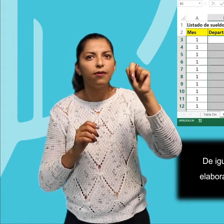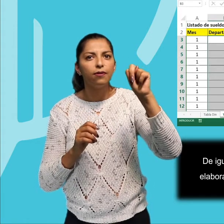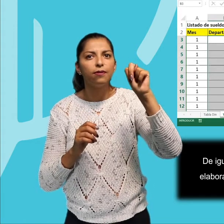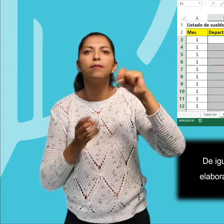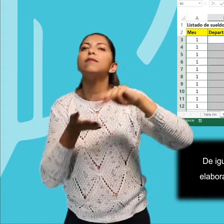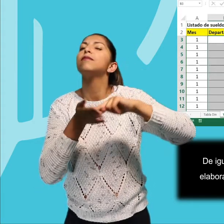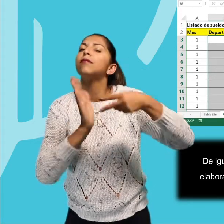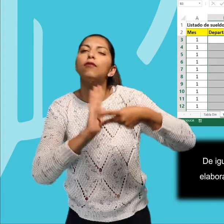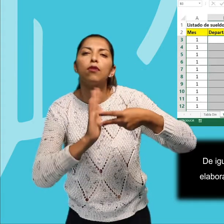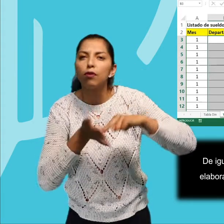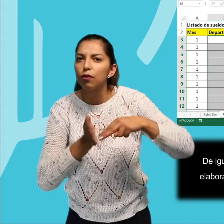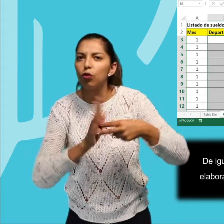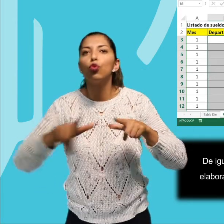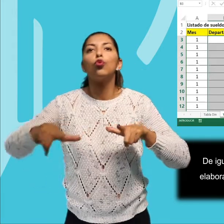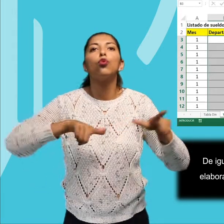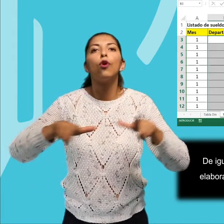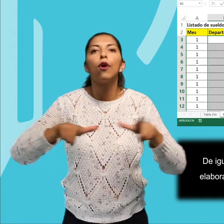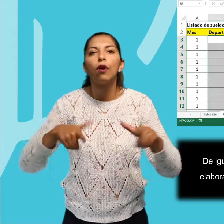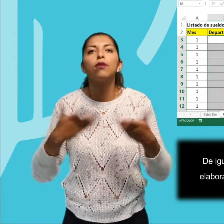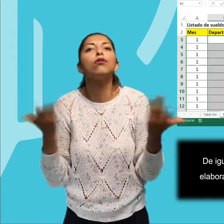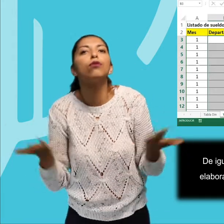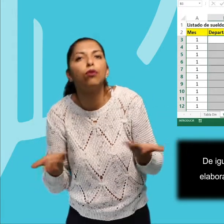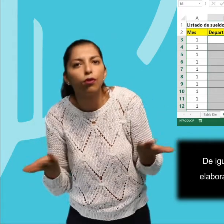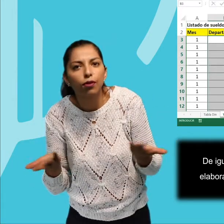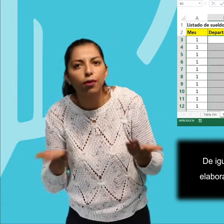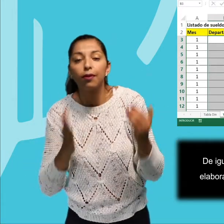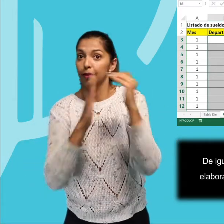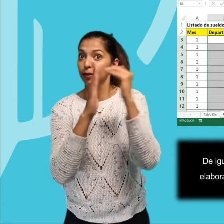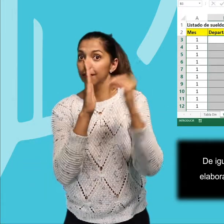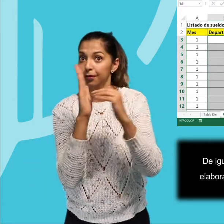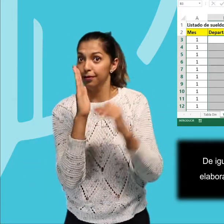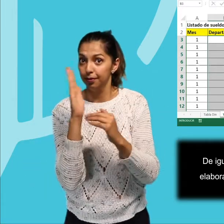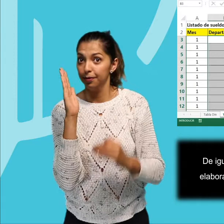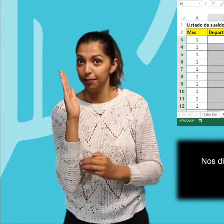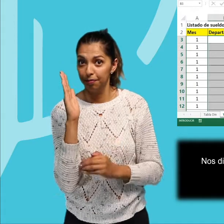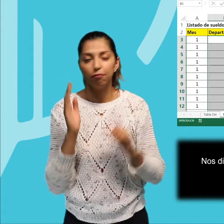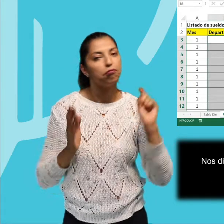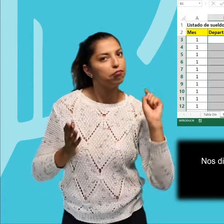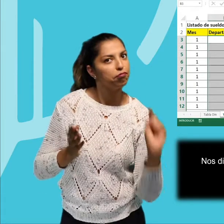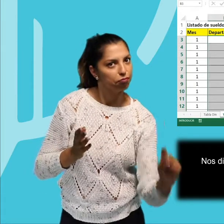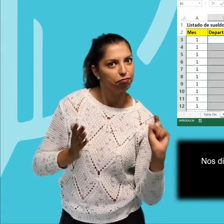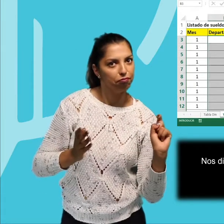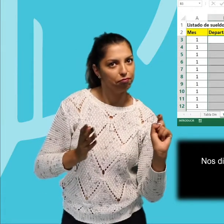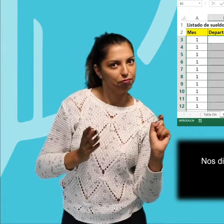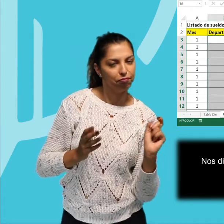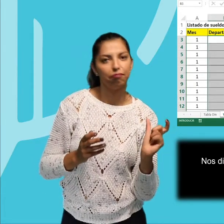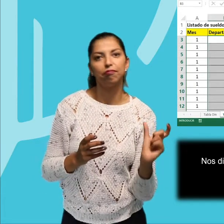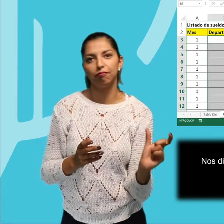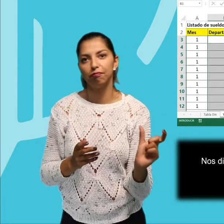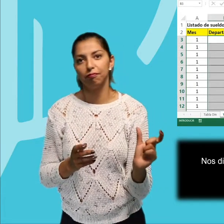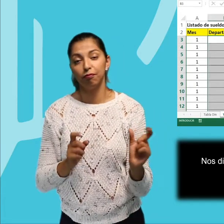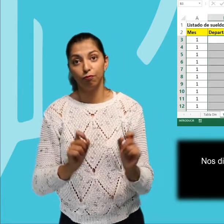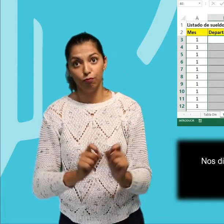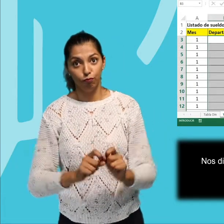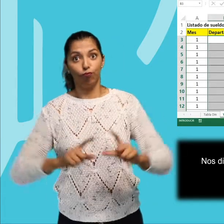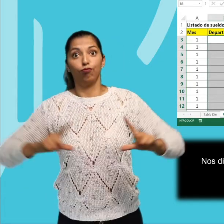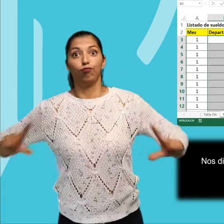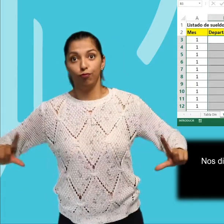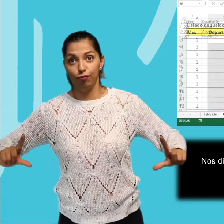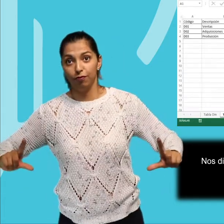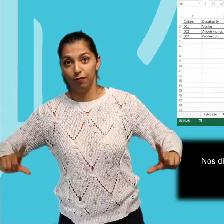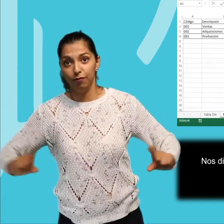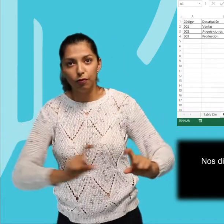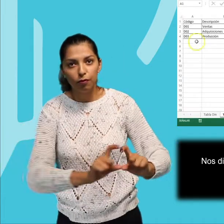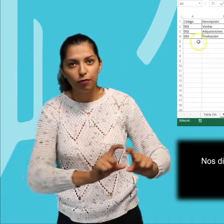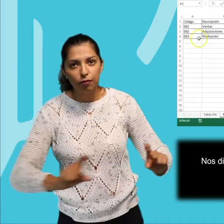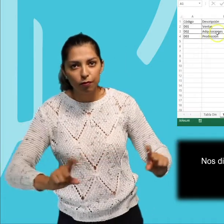en origen, en el botón de la derecha. Nos dirigimos al lugar donde está la lista, en este caso en la